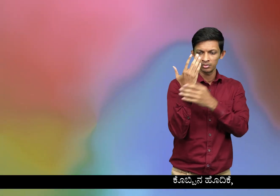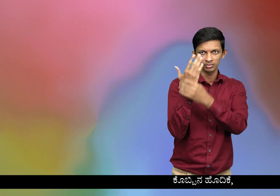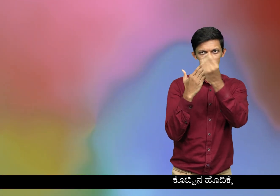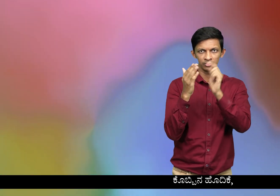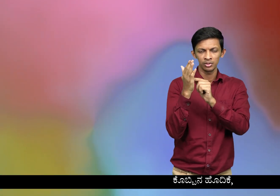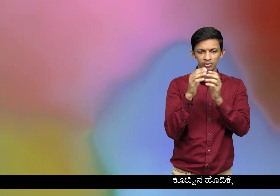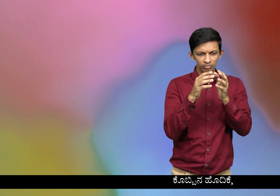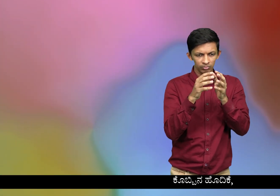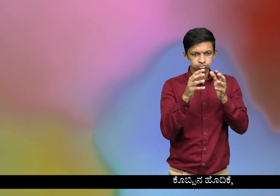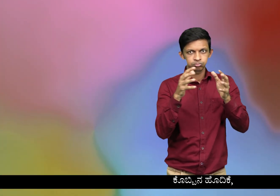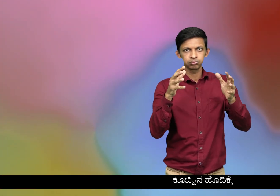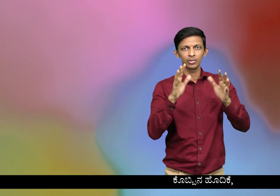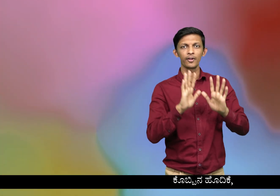ಕೊಬ್ಬಿನ ಹೊದಿಕೆ,